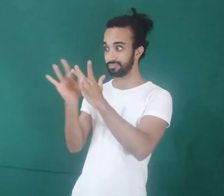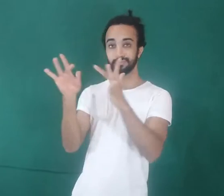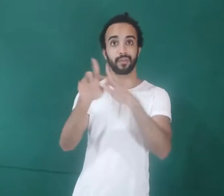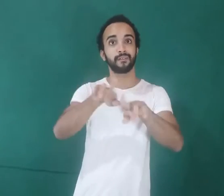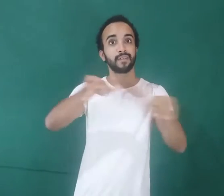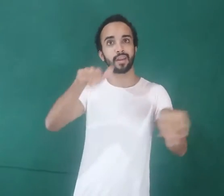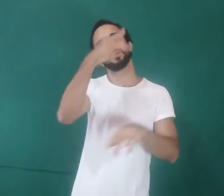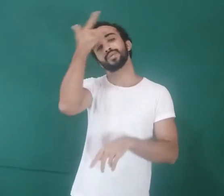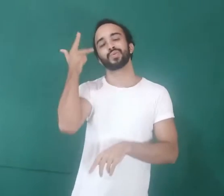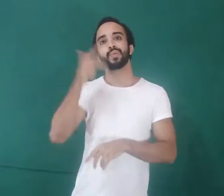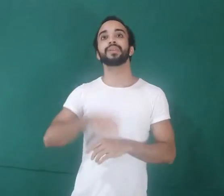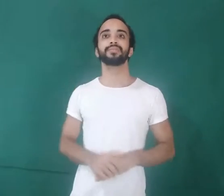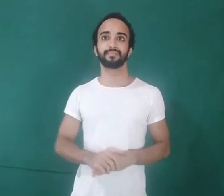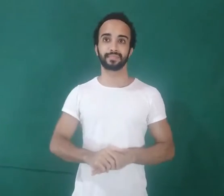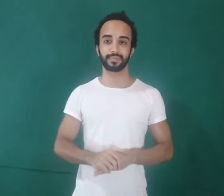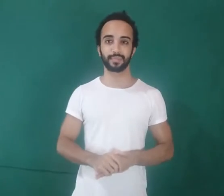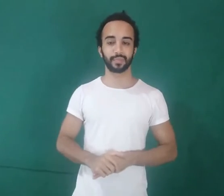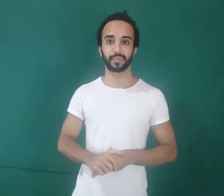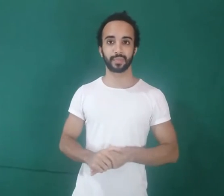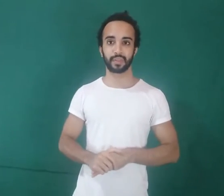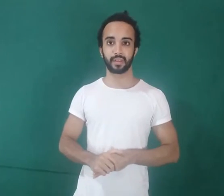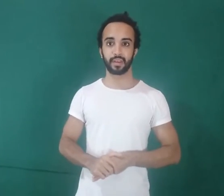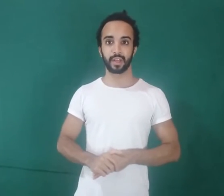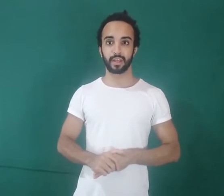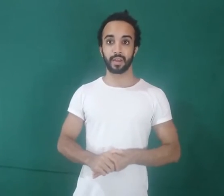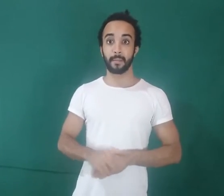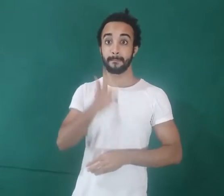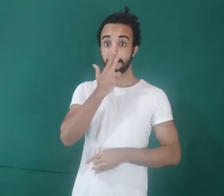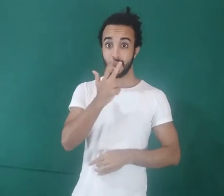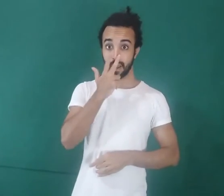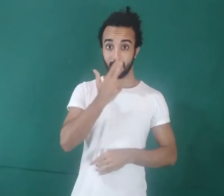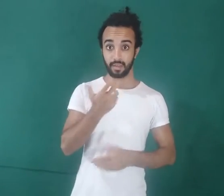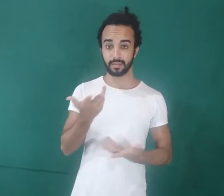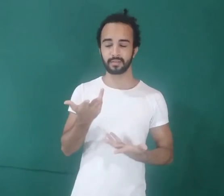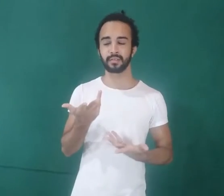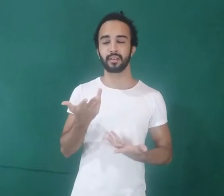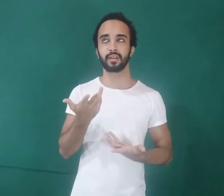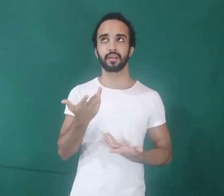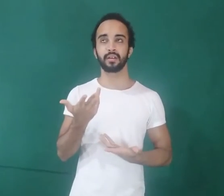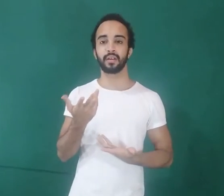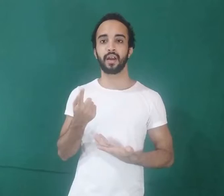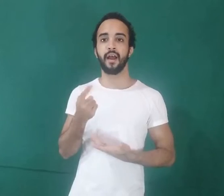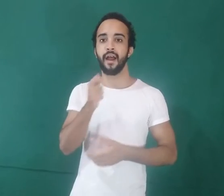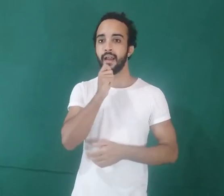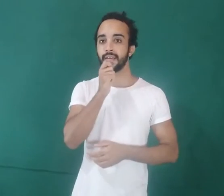Então, me parece que a gente ainda não inventou uma maneira de